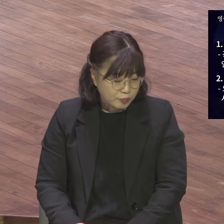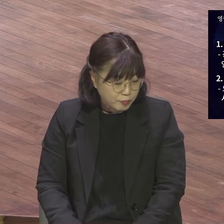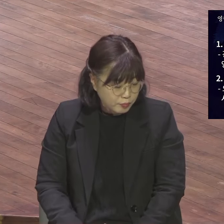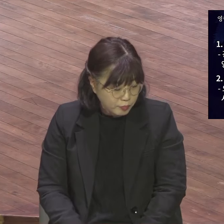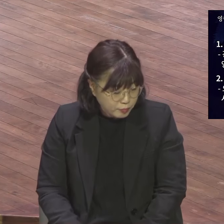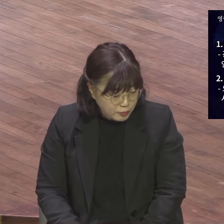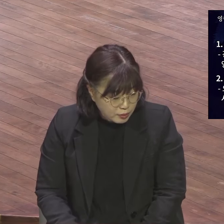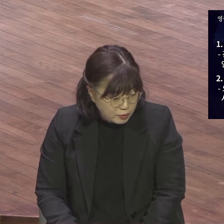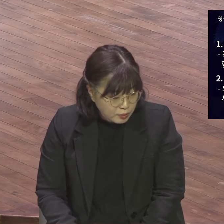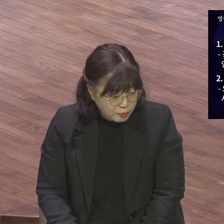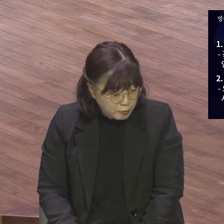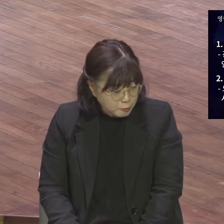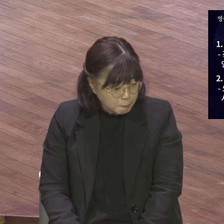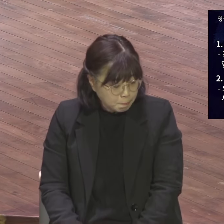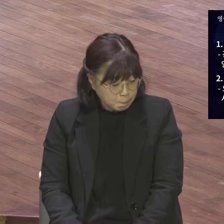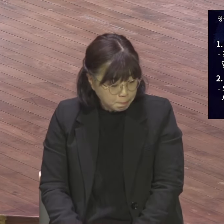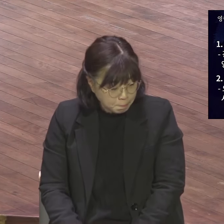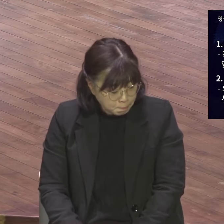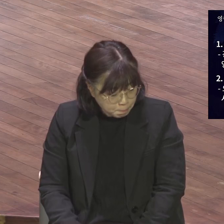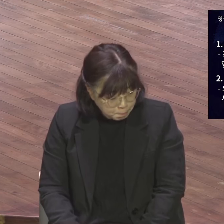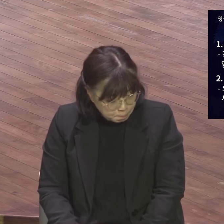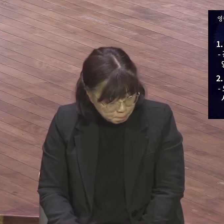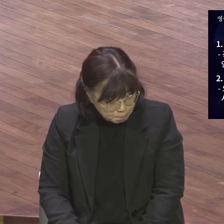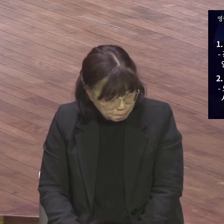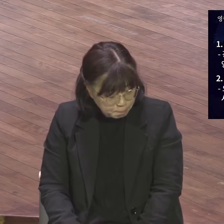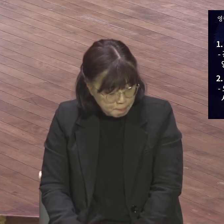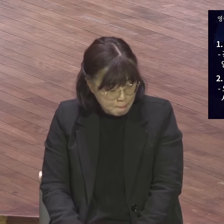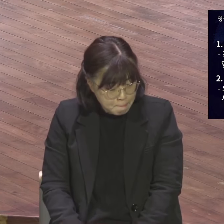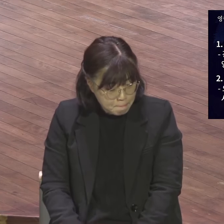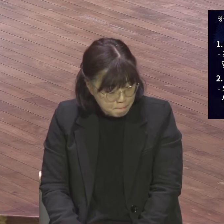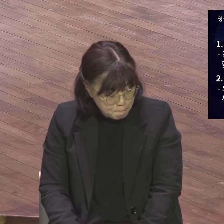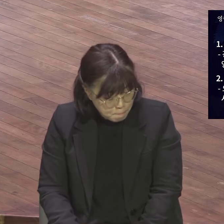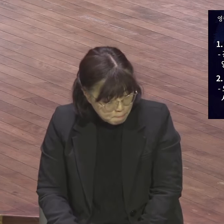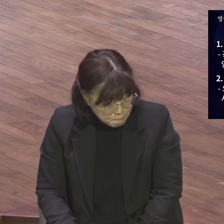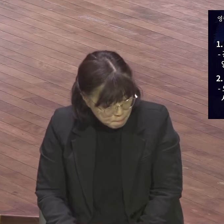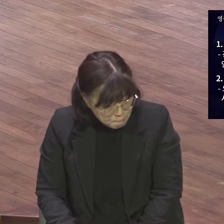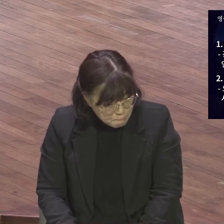예수님 만하는 영감 주님이여 그들을